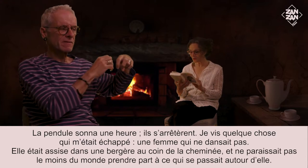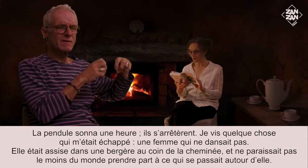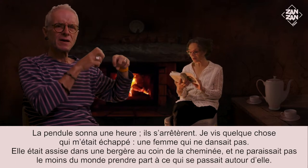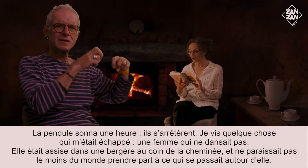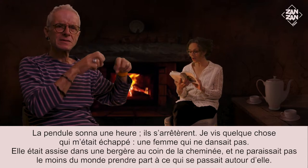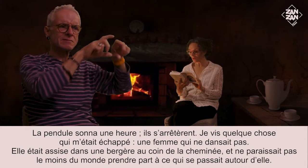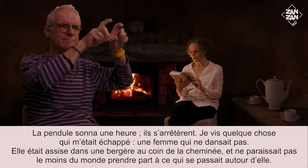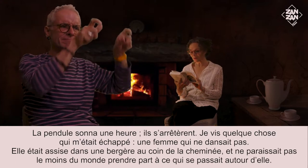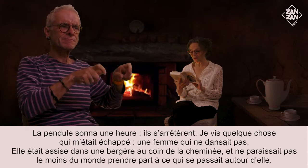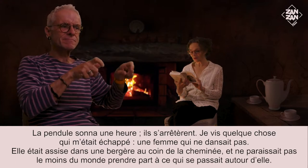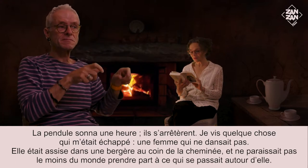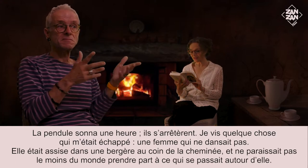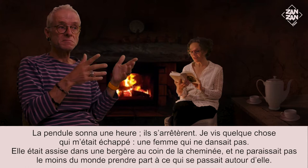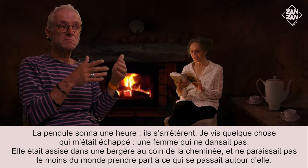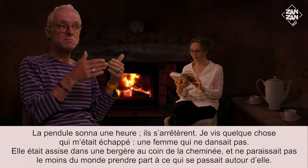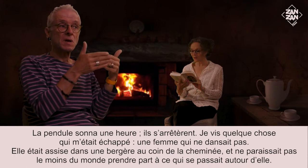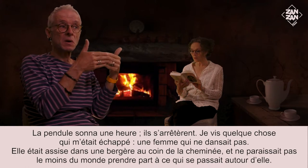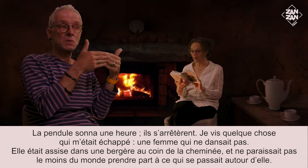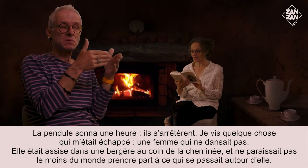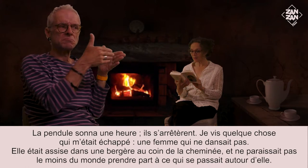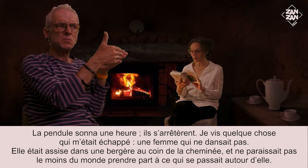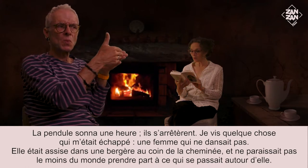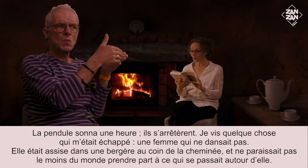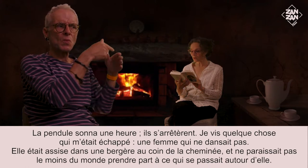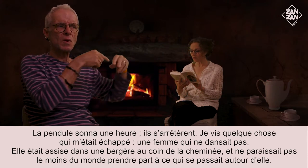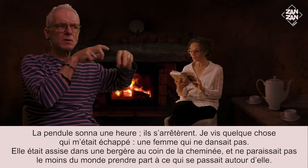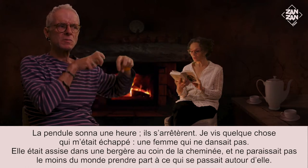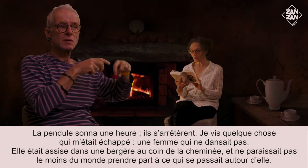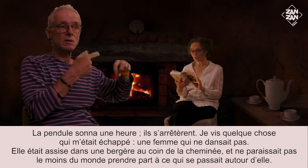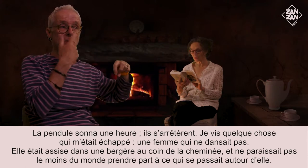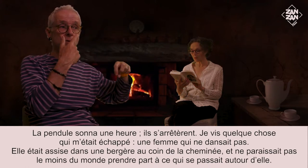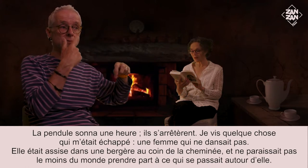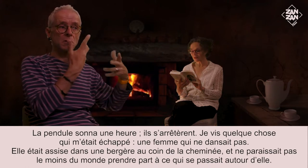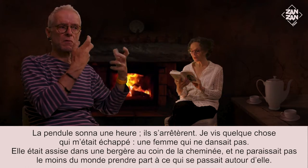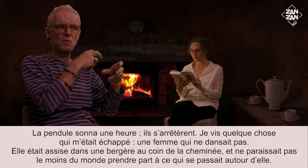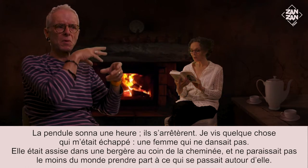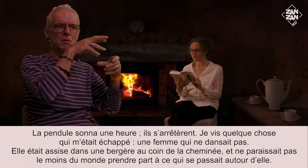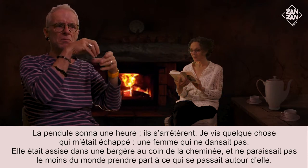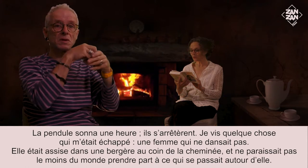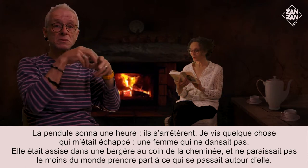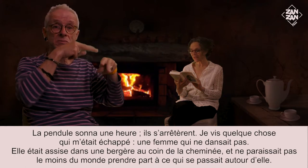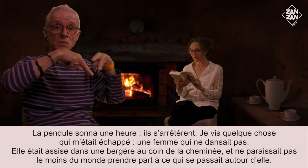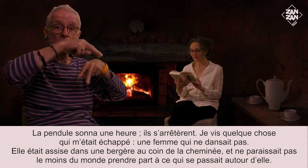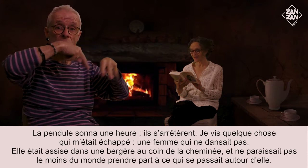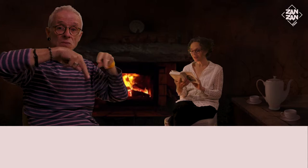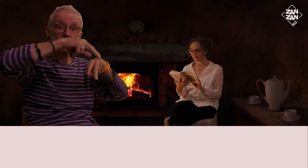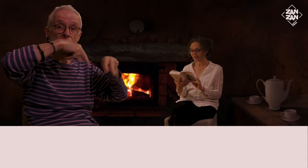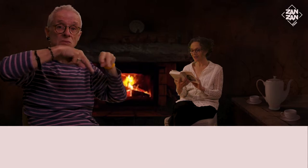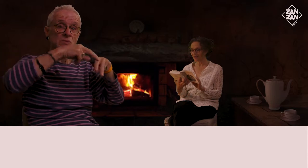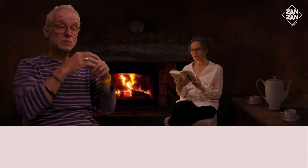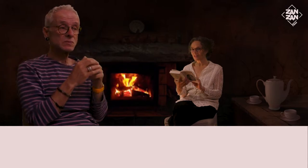assise dans une bergère au coin de la cheminée et ne paraissait pas le moins du monde prendre part à ce qui se passait autour d'elle